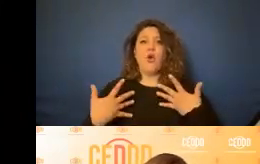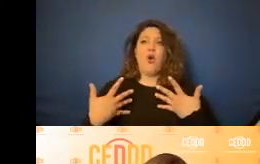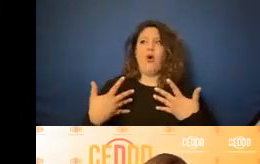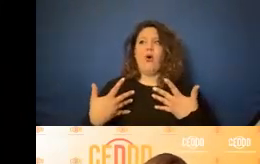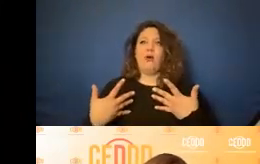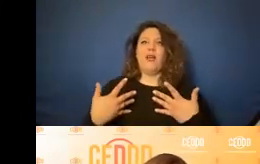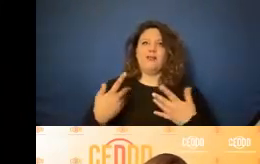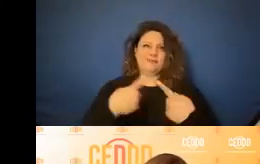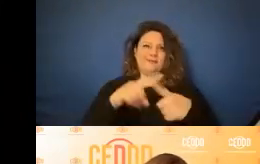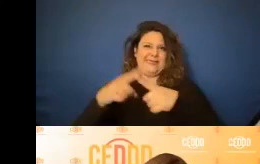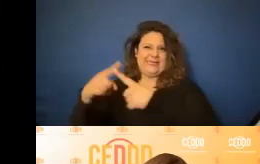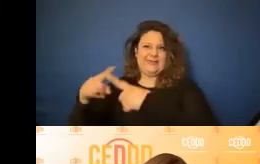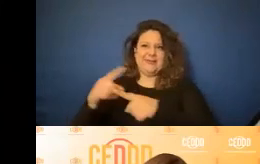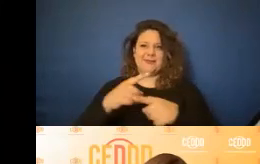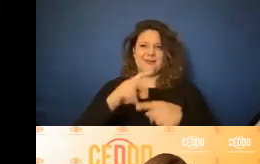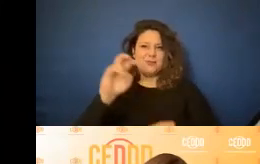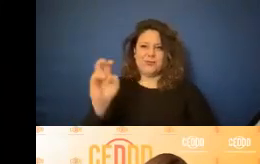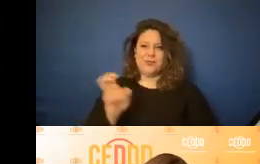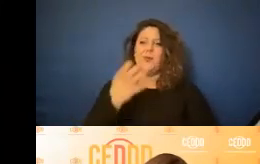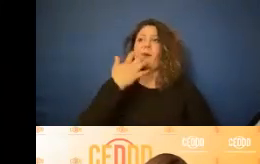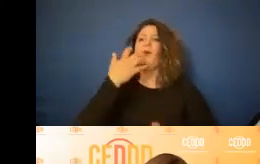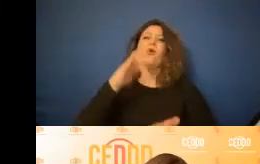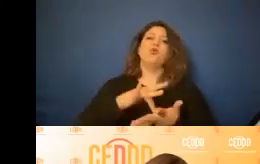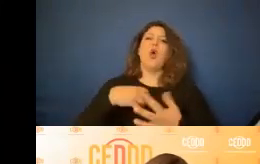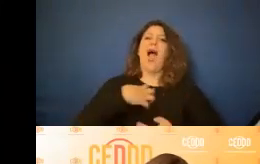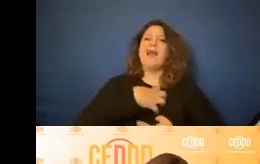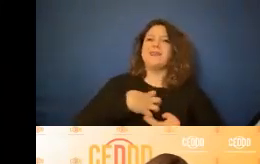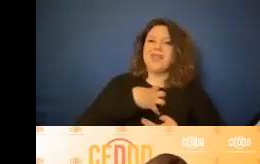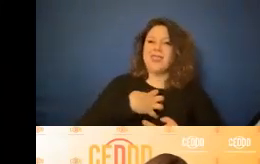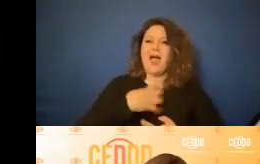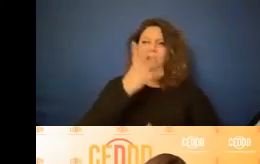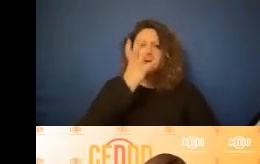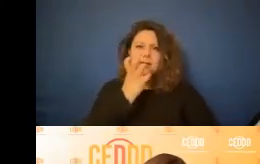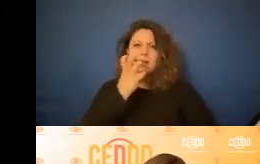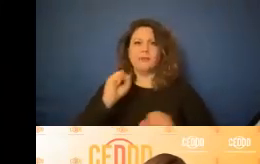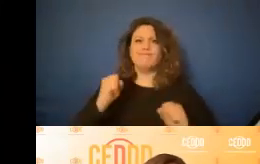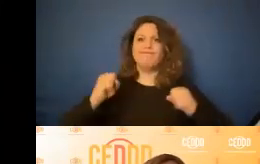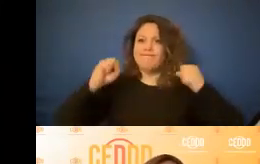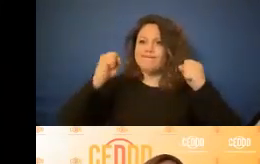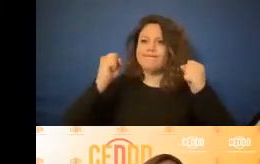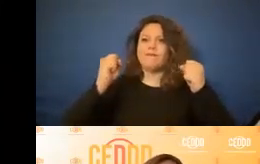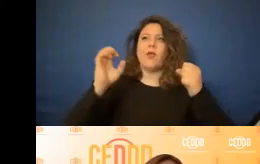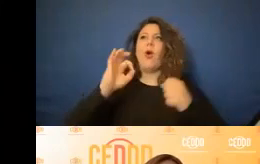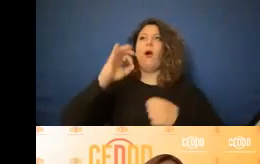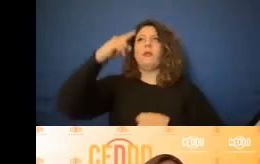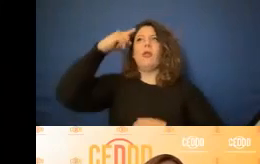obviamente las manifestaciones de ansiedad, de tristeza, irritabilidad, embotamiento, que está como en la luna de Valencia,